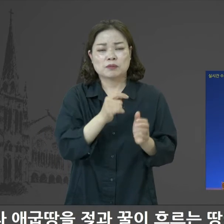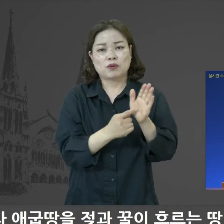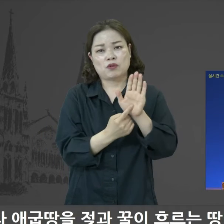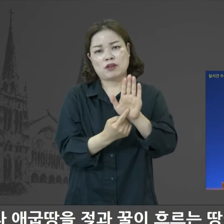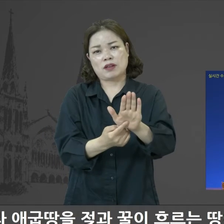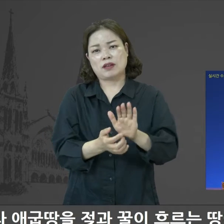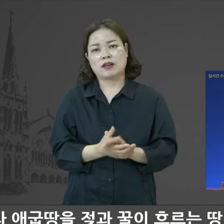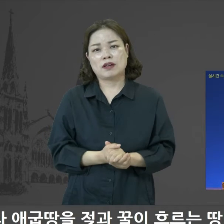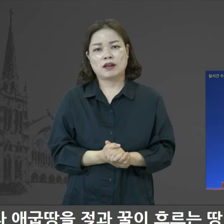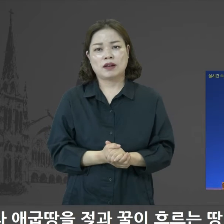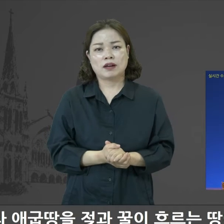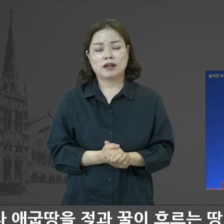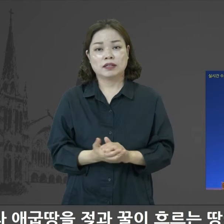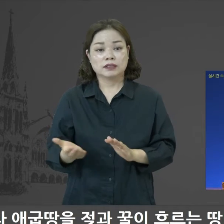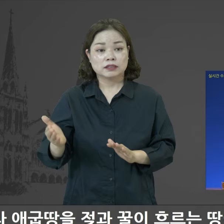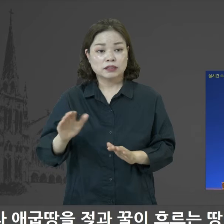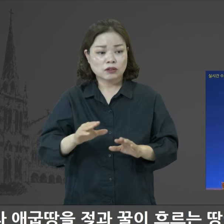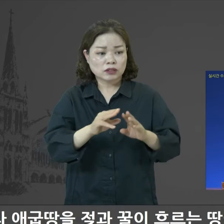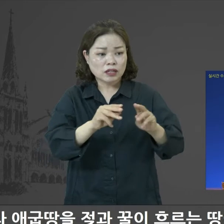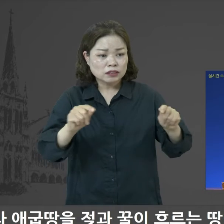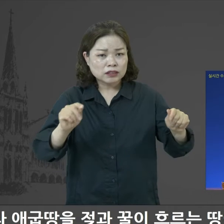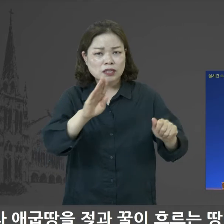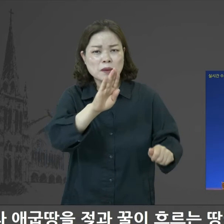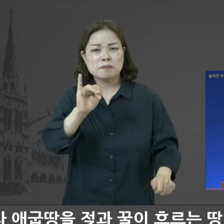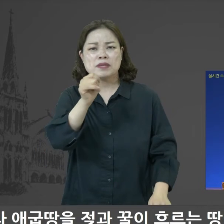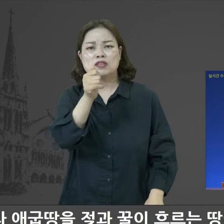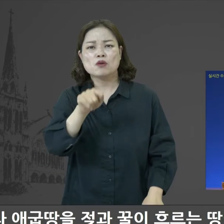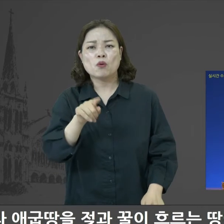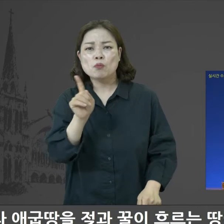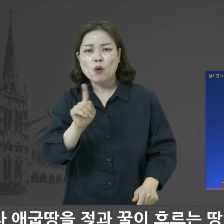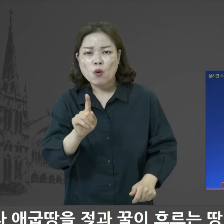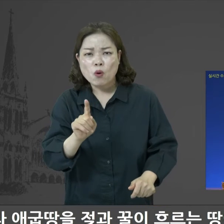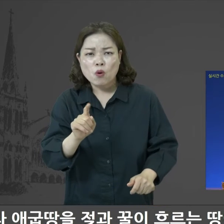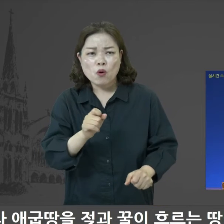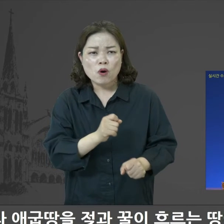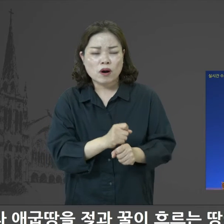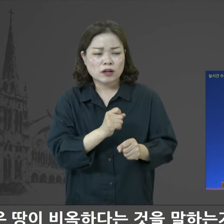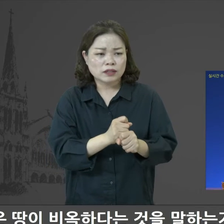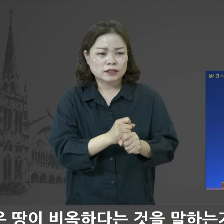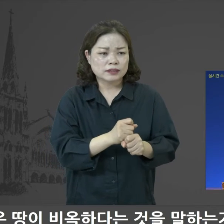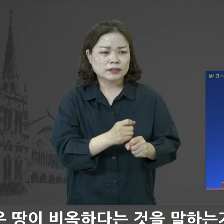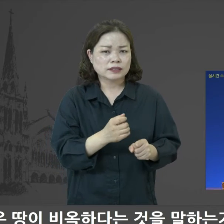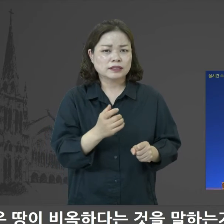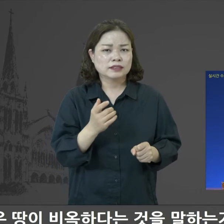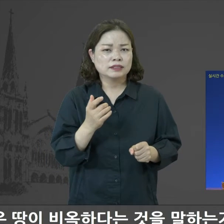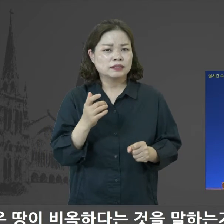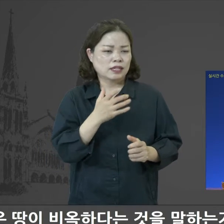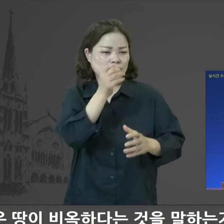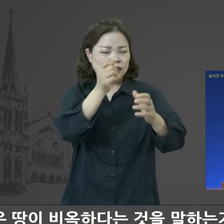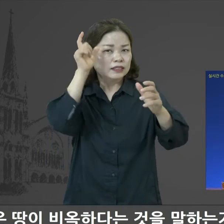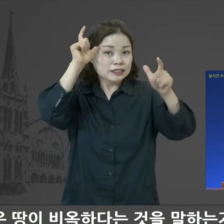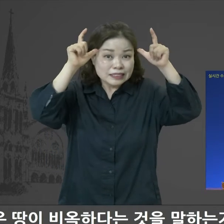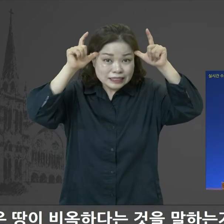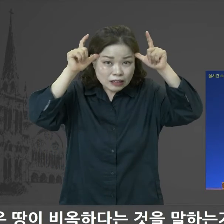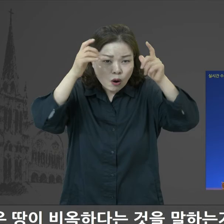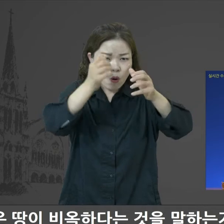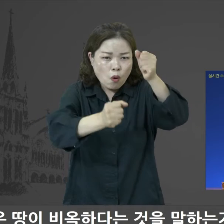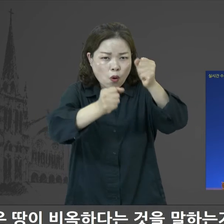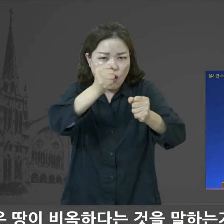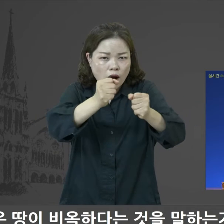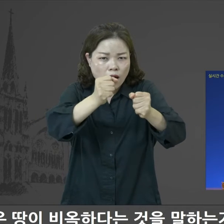표현이죠. 그런데 땅이 비옥하다는 말을 왜 하필 젖과 꿀이 흐른다는 표현으로